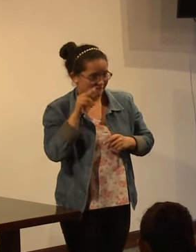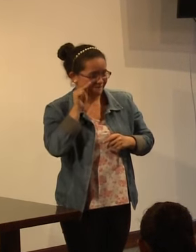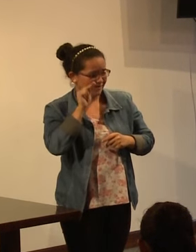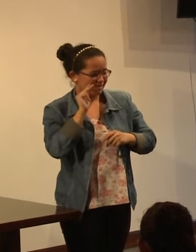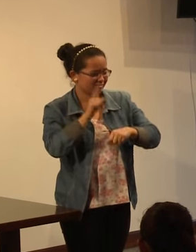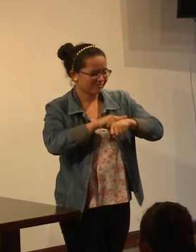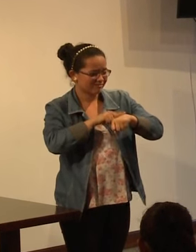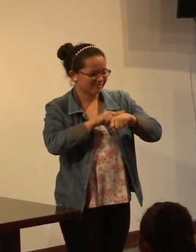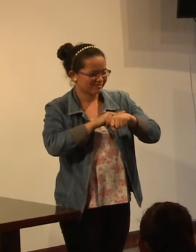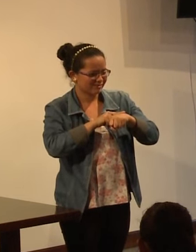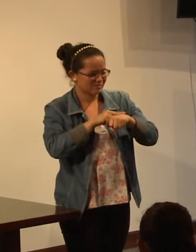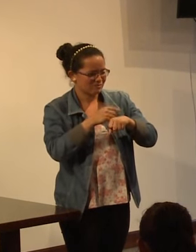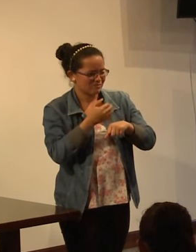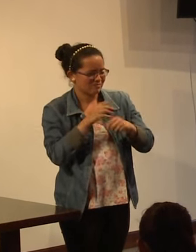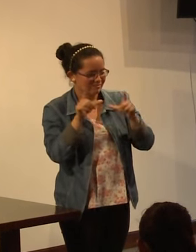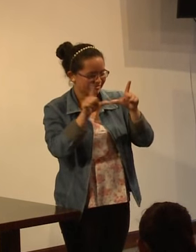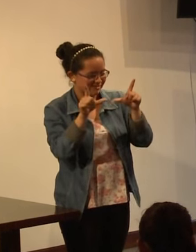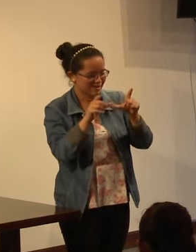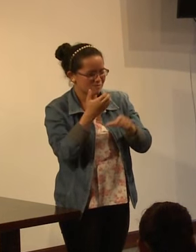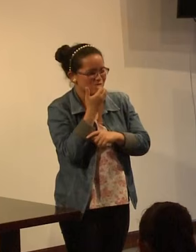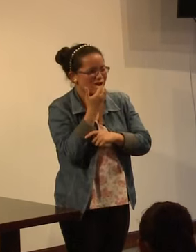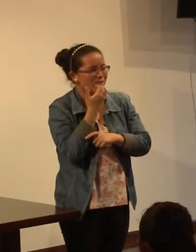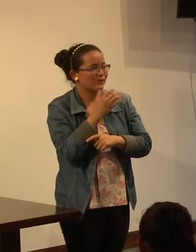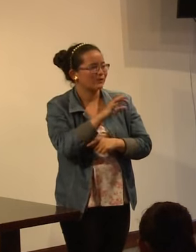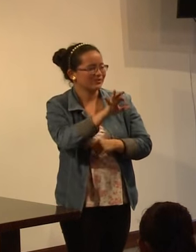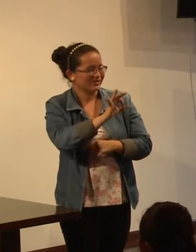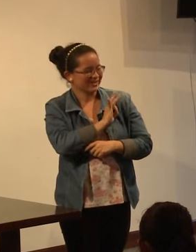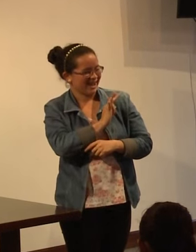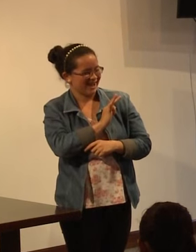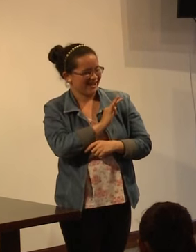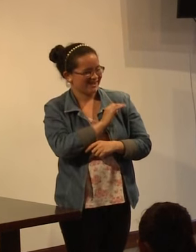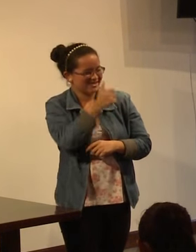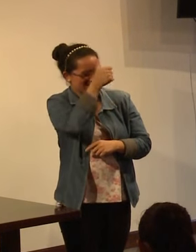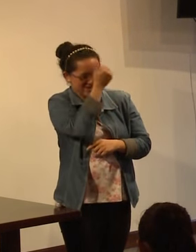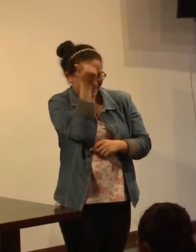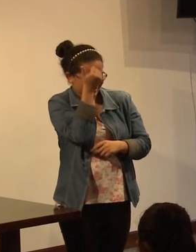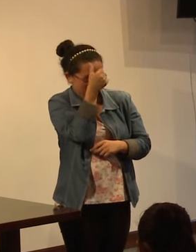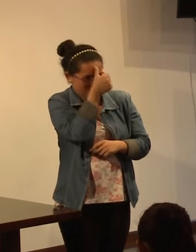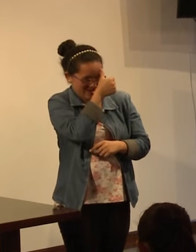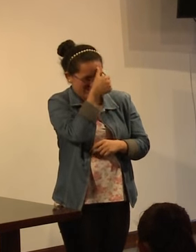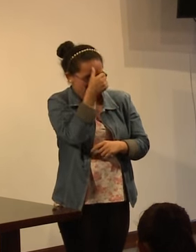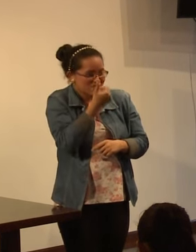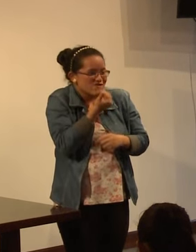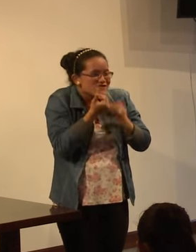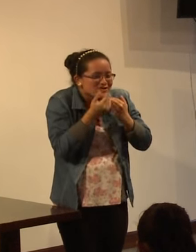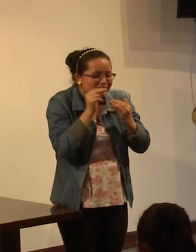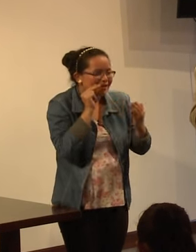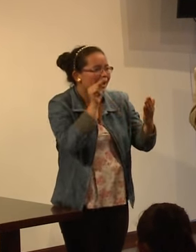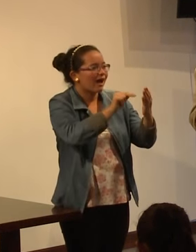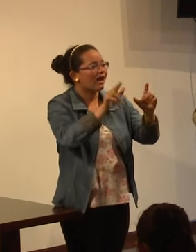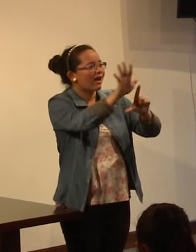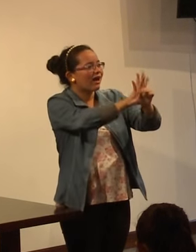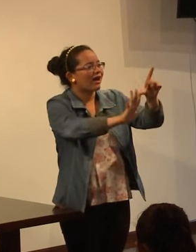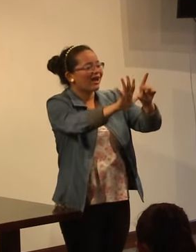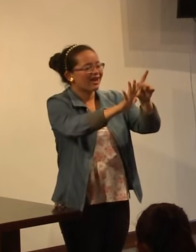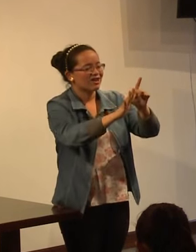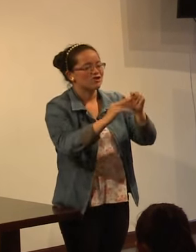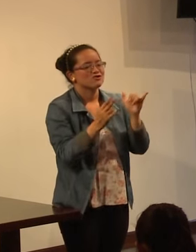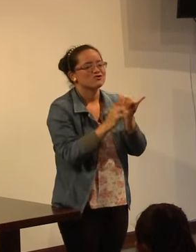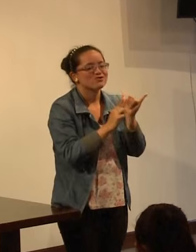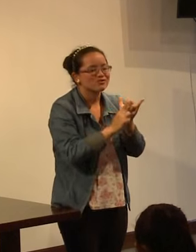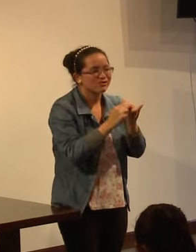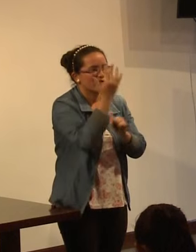de fin de semana completa? ¿No se han visto una temporada de una? ¿No se la pasa uno viendo videos en YouTube, en